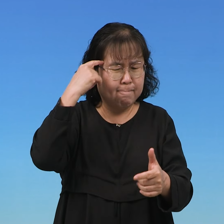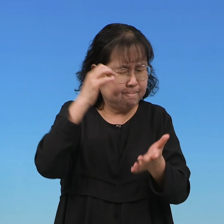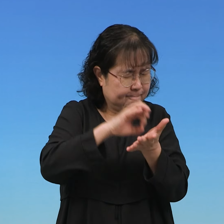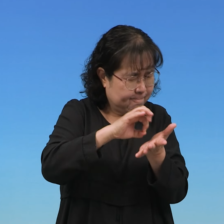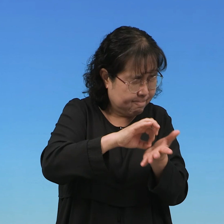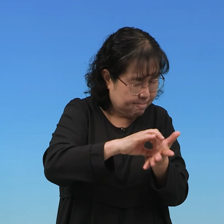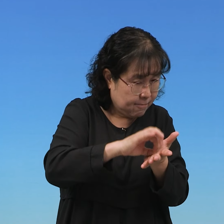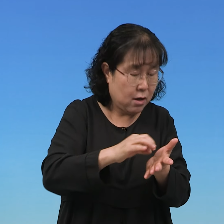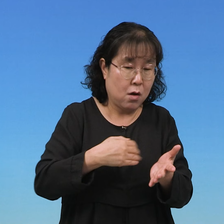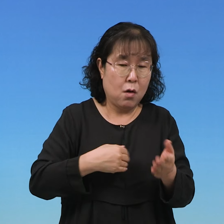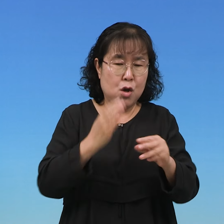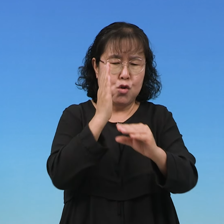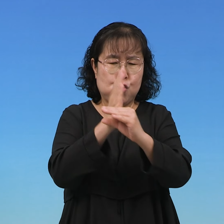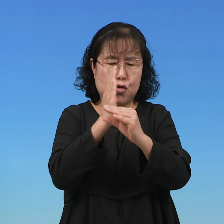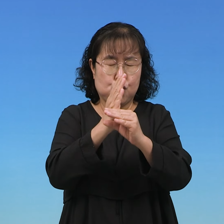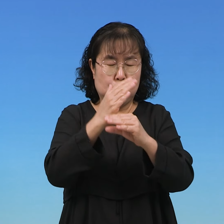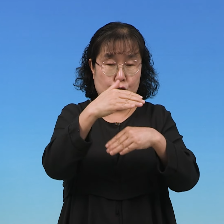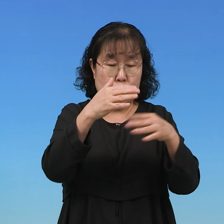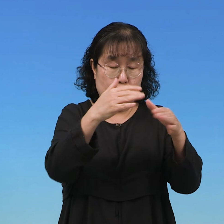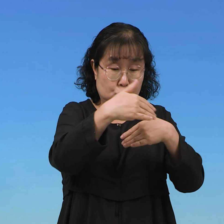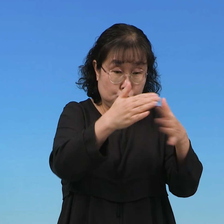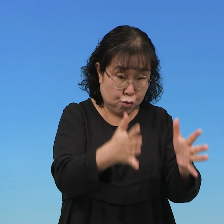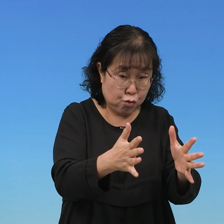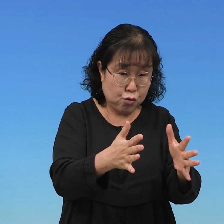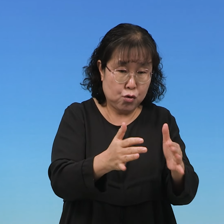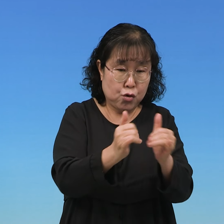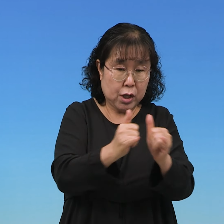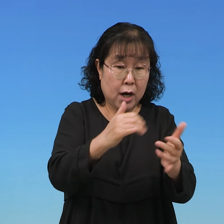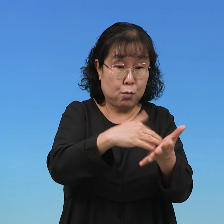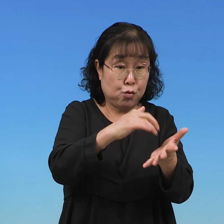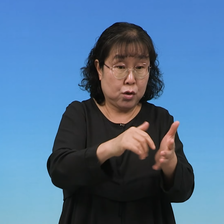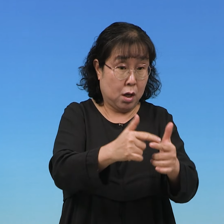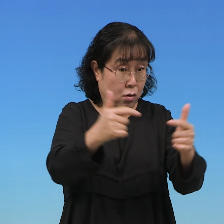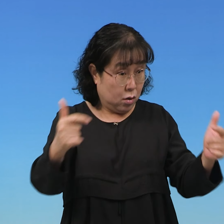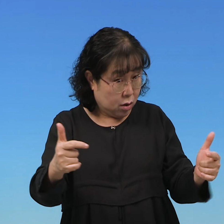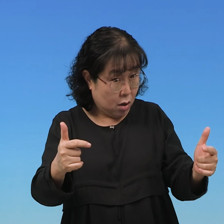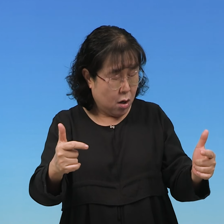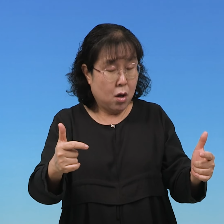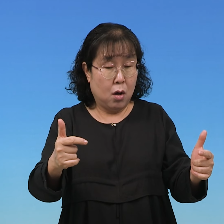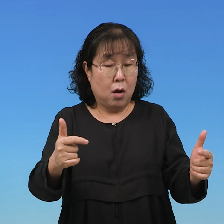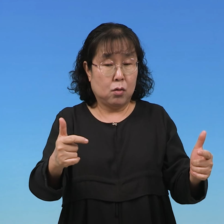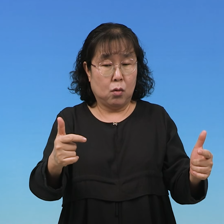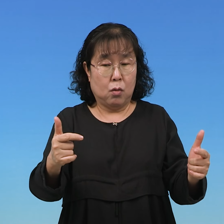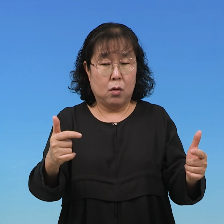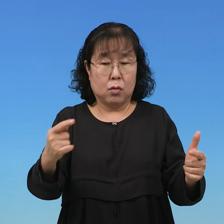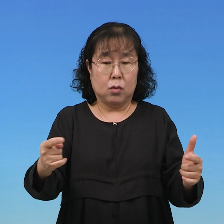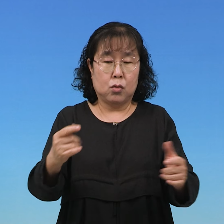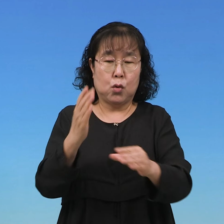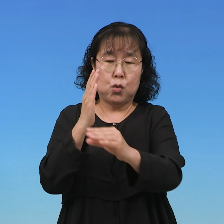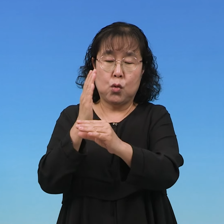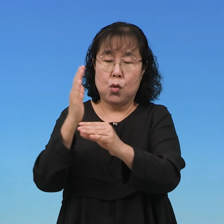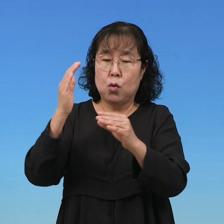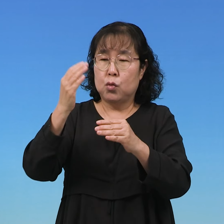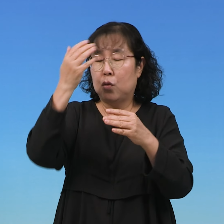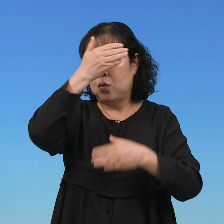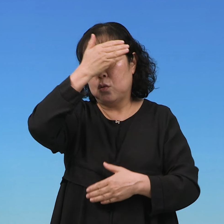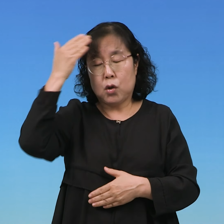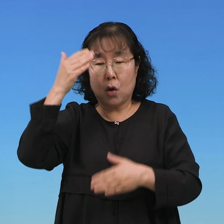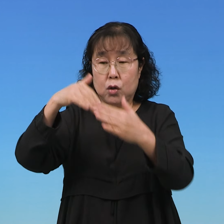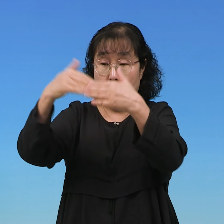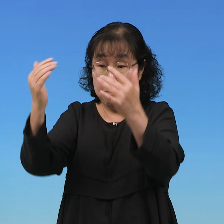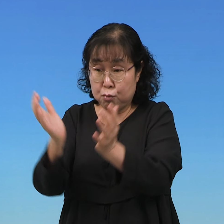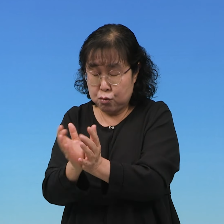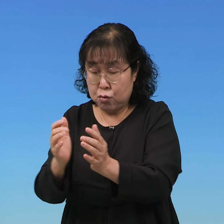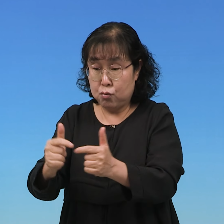아니야? 아니 청년부가 많이 늘었네? 잘하고 있어. 이게 동사무소 목회예요. 이 겉으로